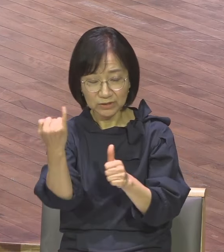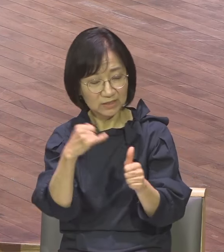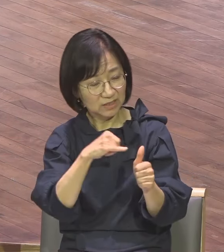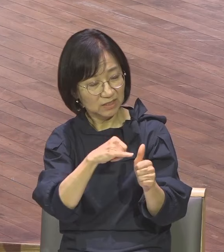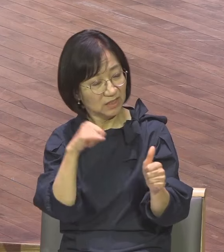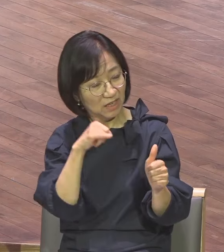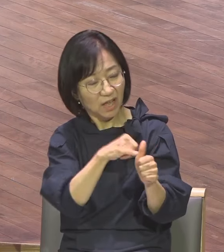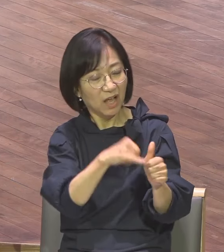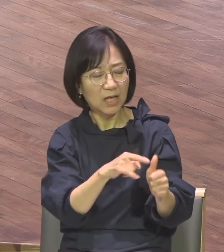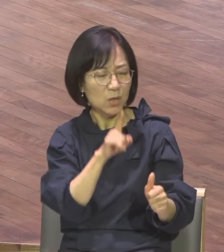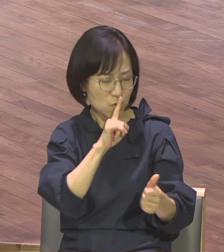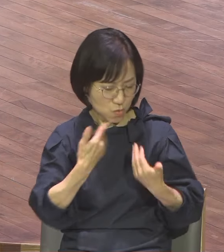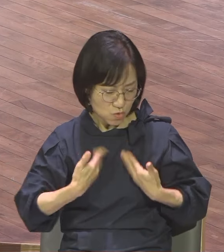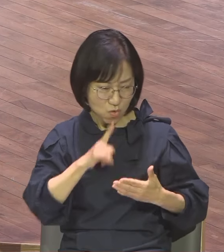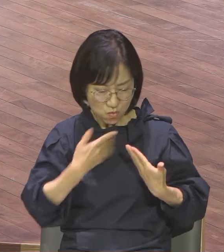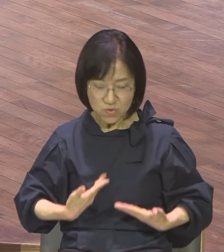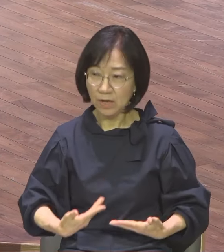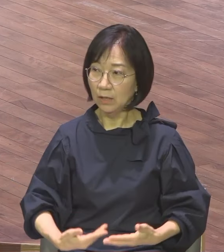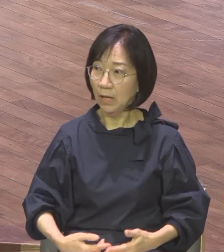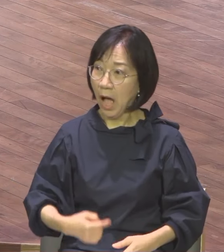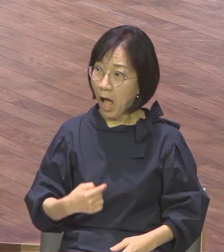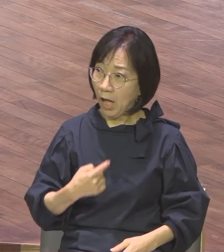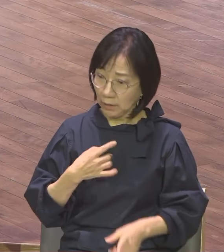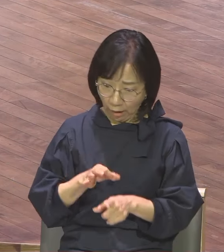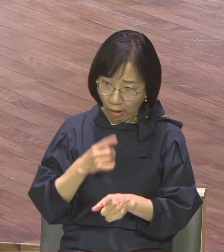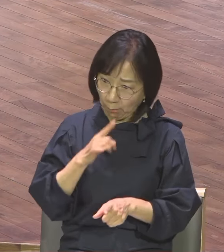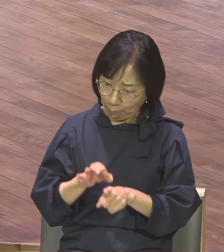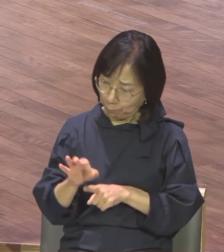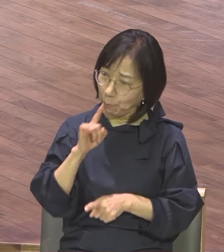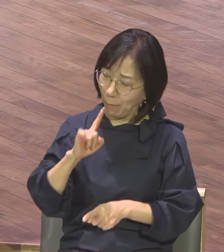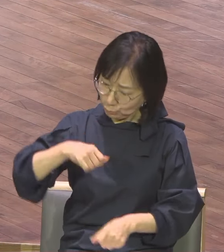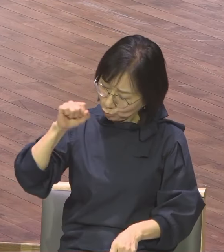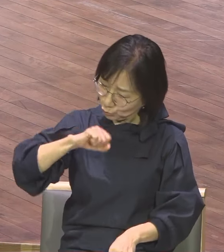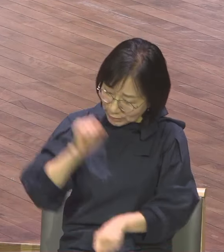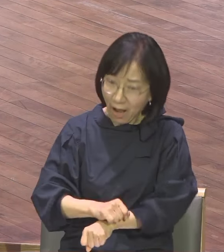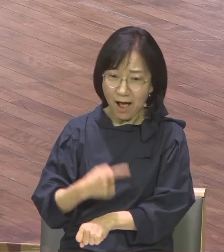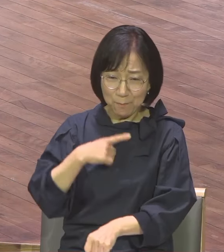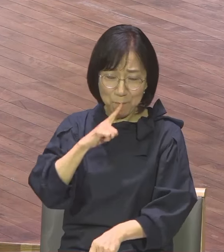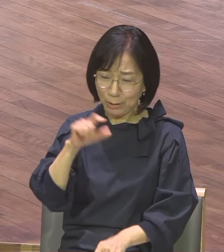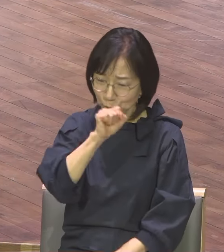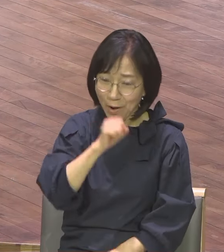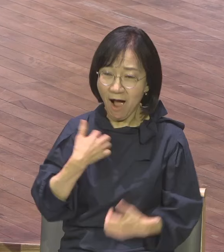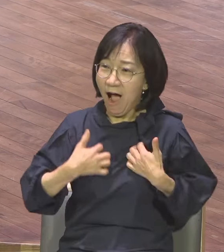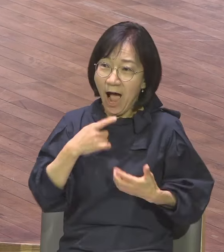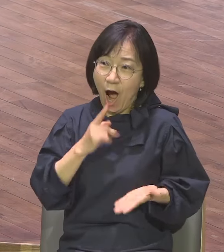그럼 내가 주특기가 말로 먹고 사는 사람인데